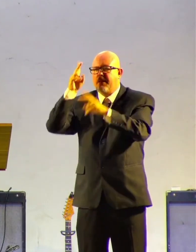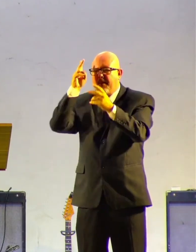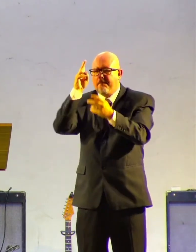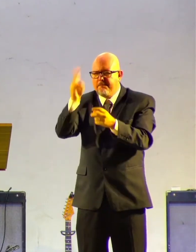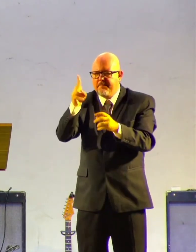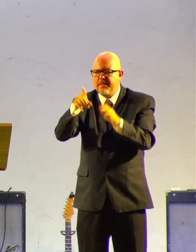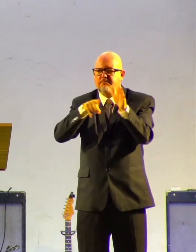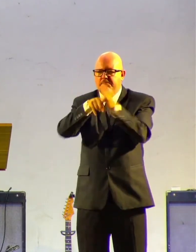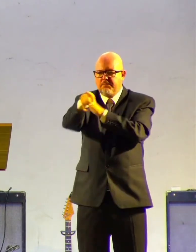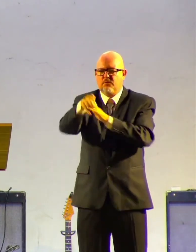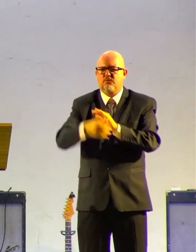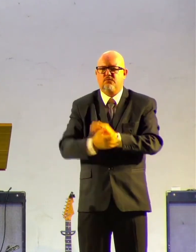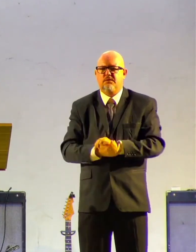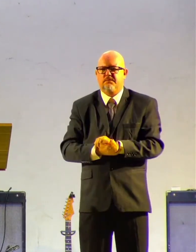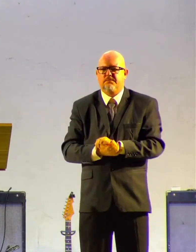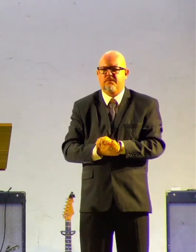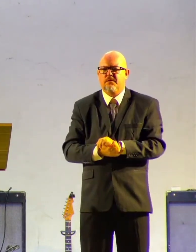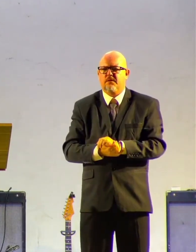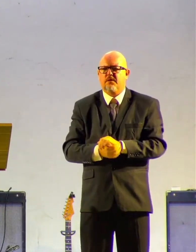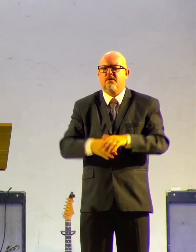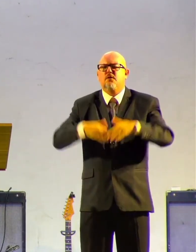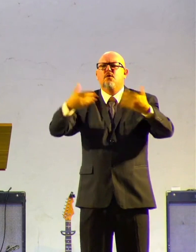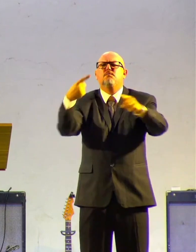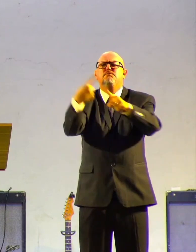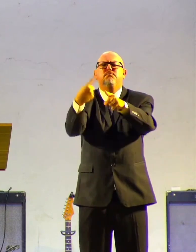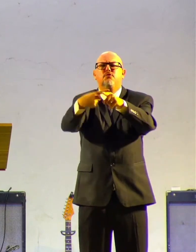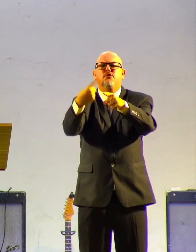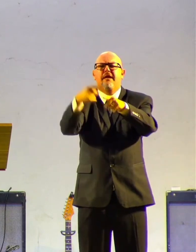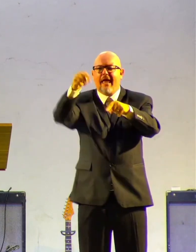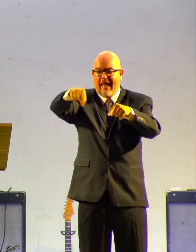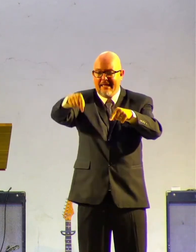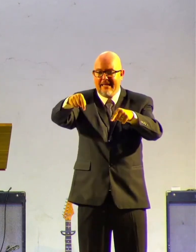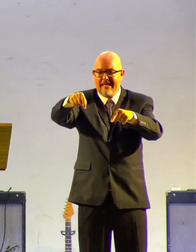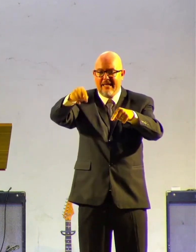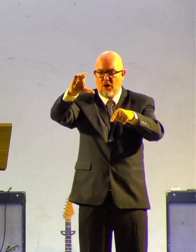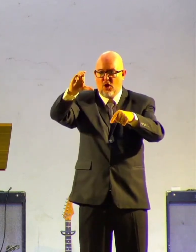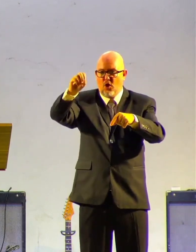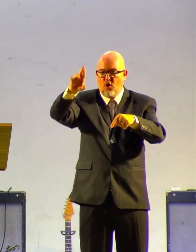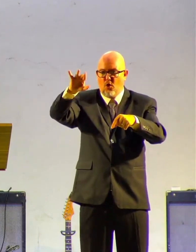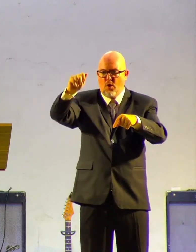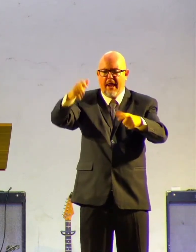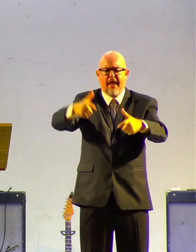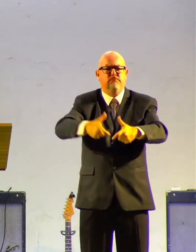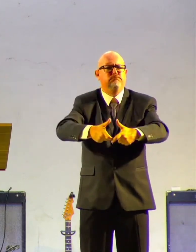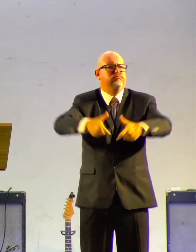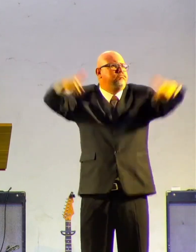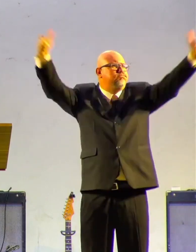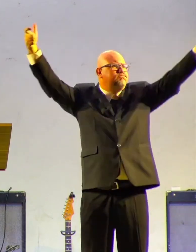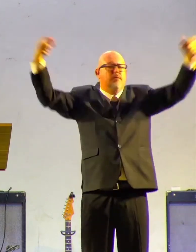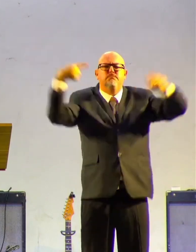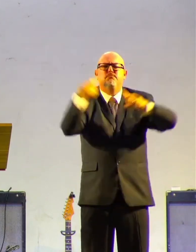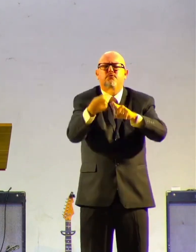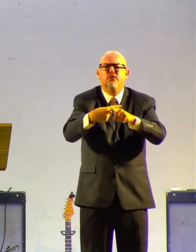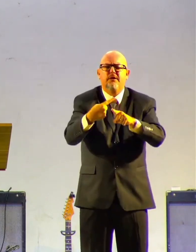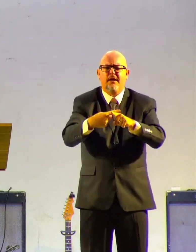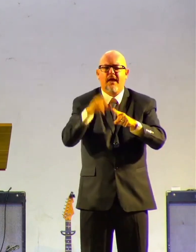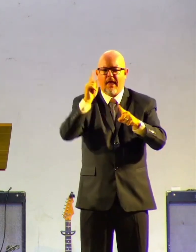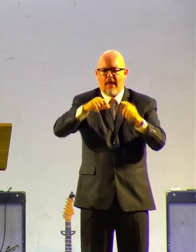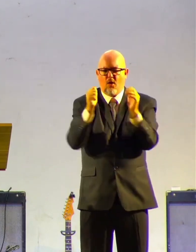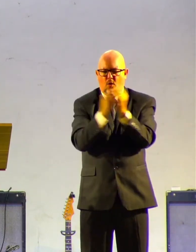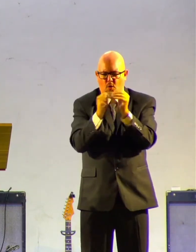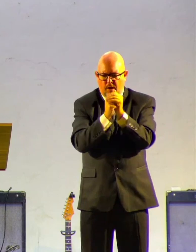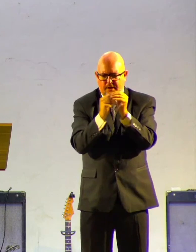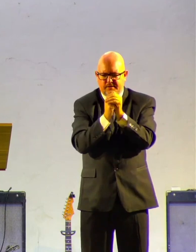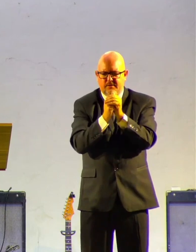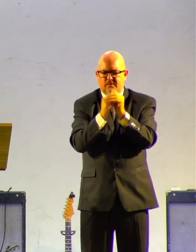mesma pergunta: qual é a causa principal do crescimento desta igreja? E a resposta foi: